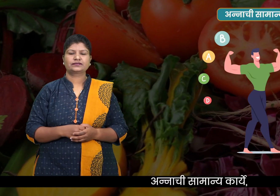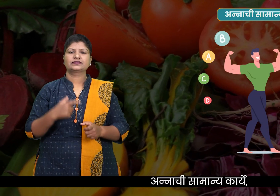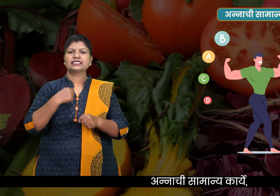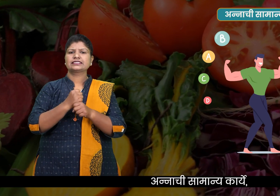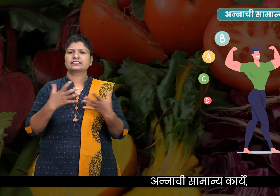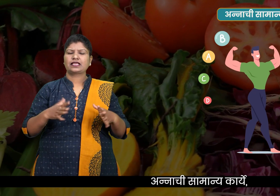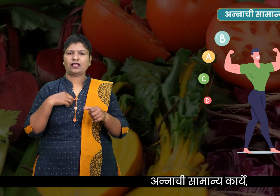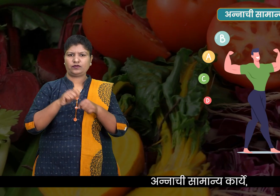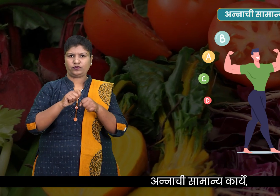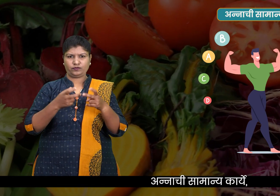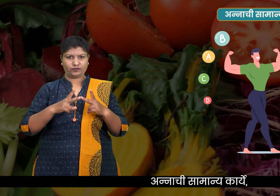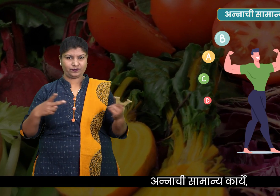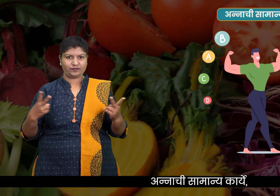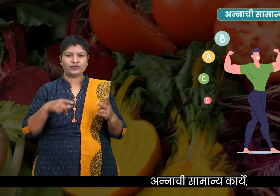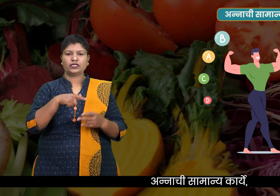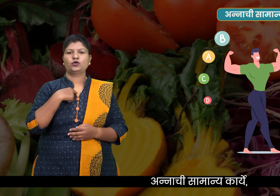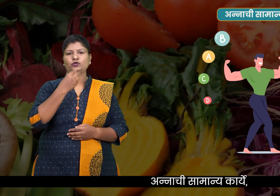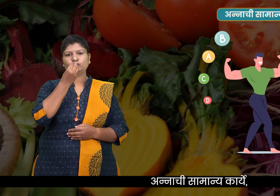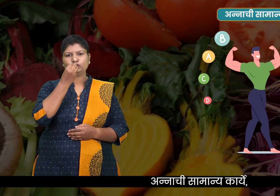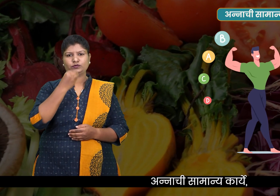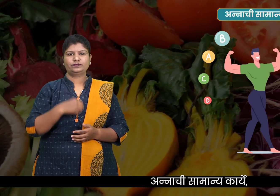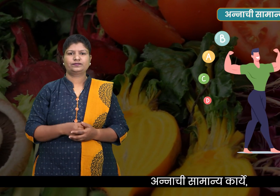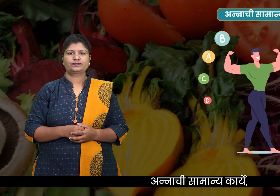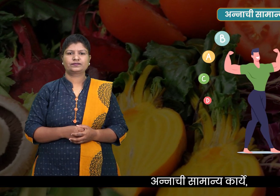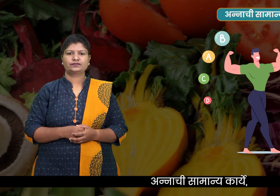अन्नाची सामान्य कार्ये.